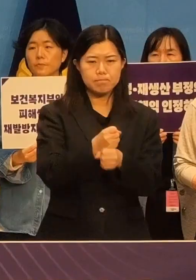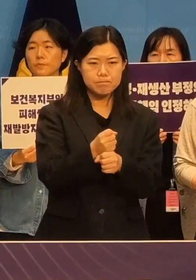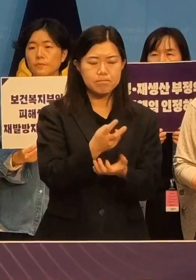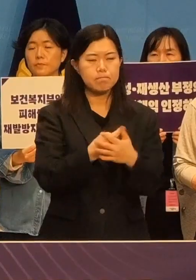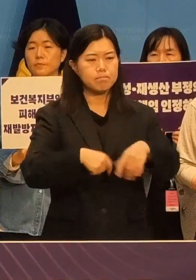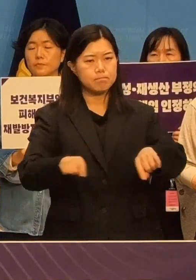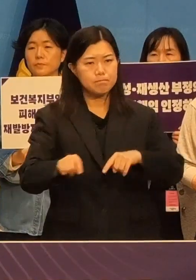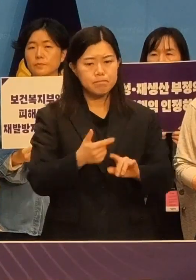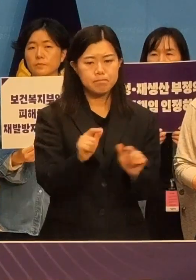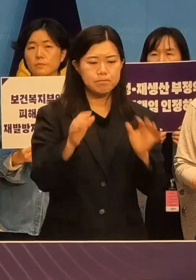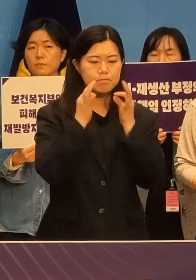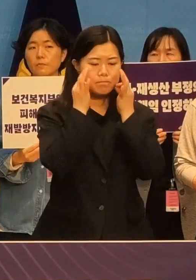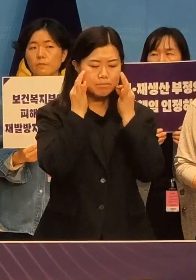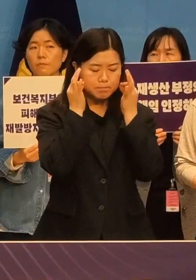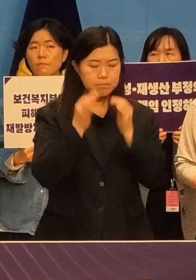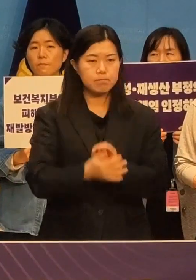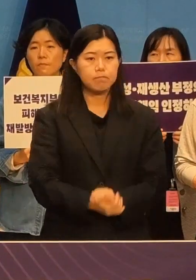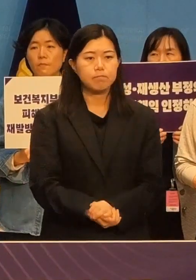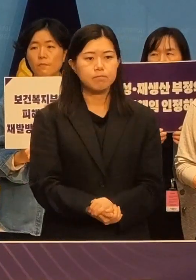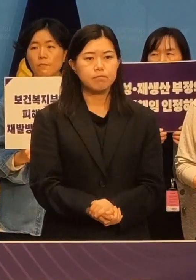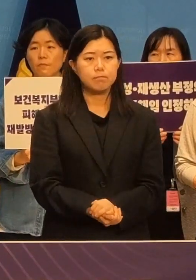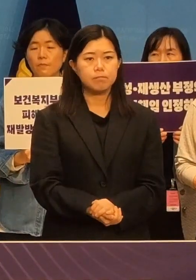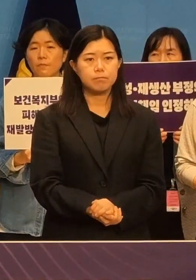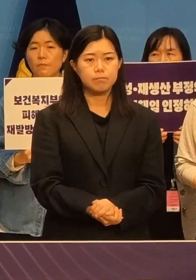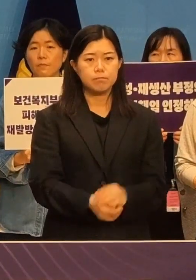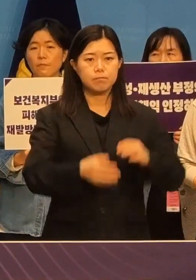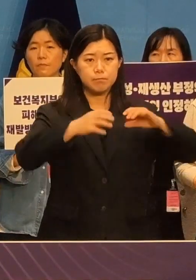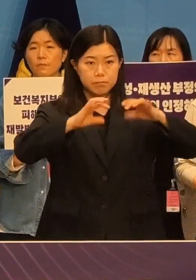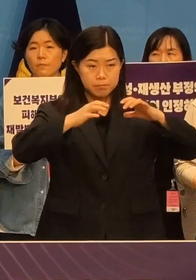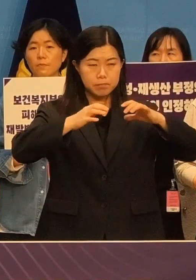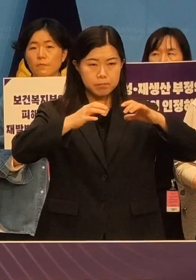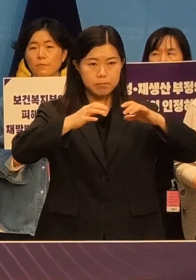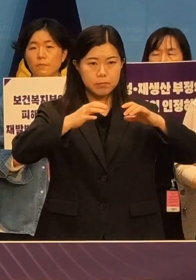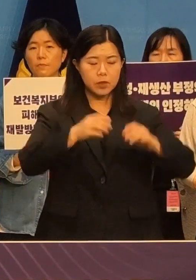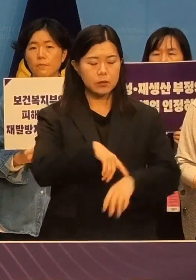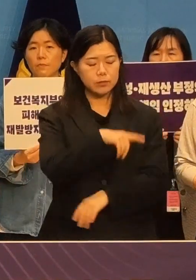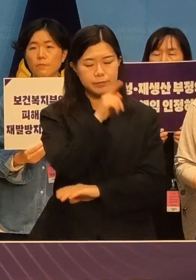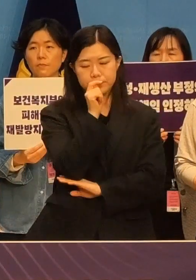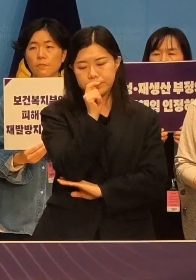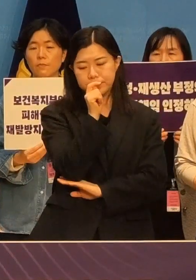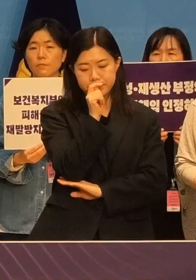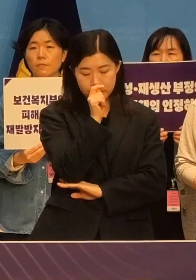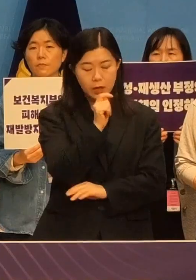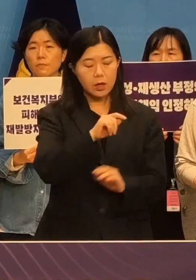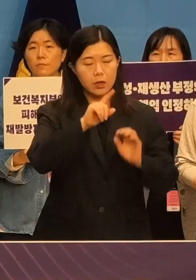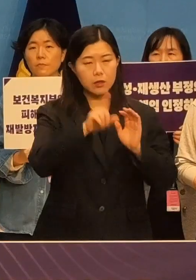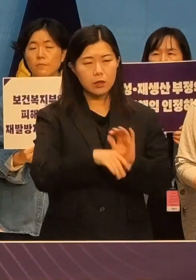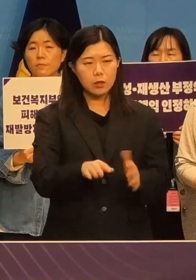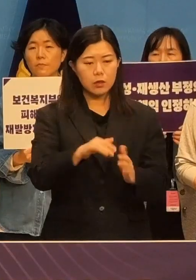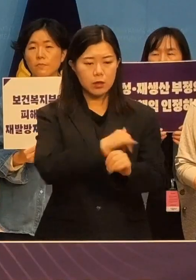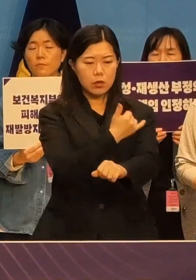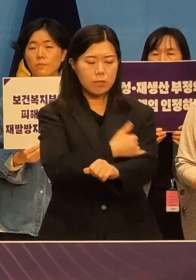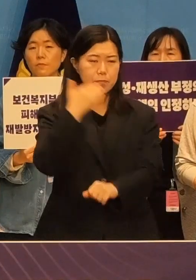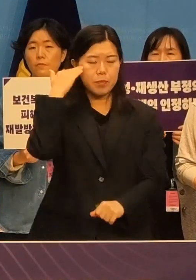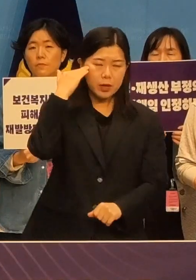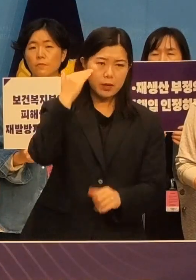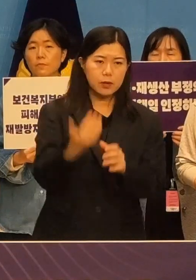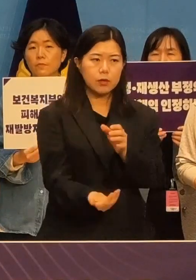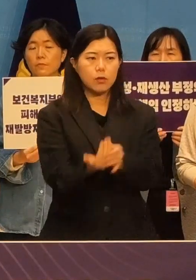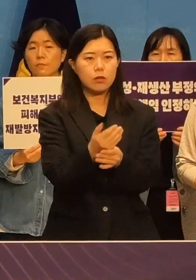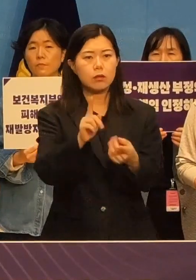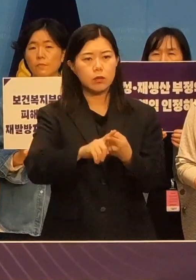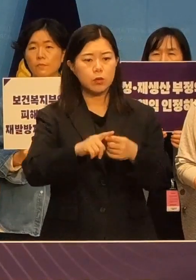정책적 노력을 다하면서 국가의 방조와 침묵 속에서 발생한 인권 침해에 대해